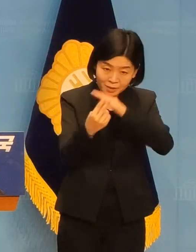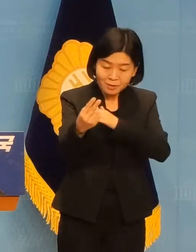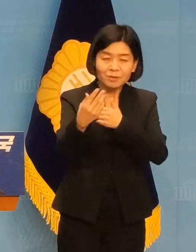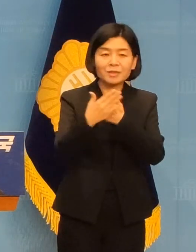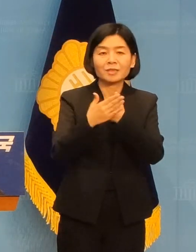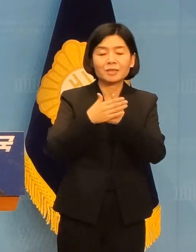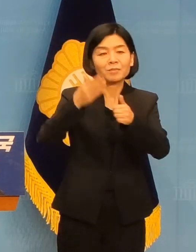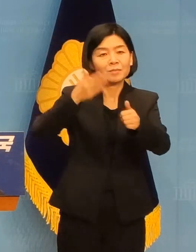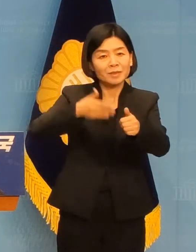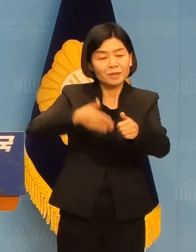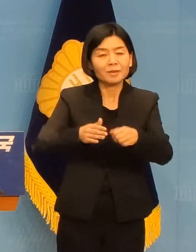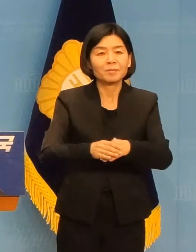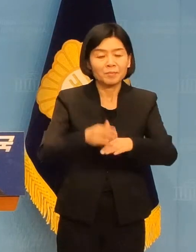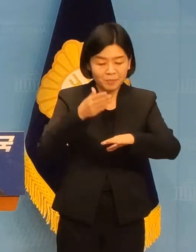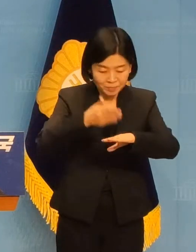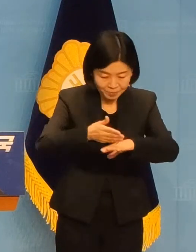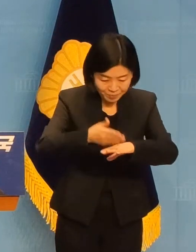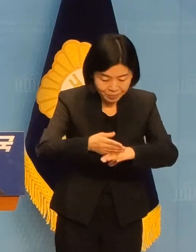감사합니다.